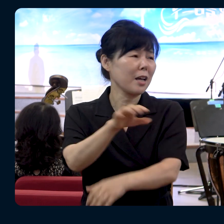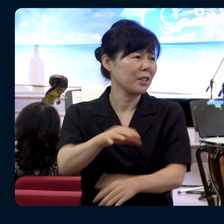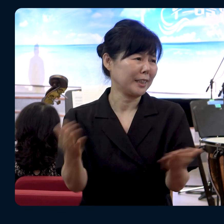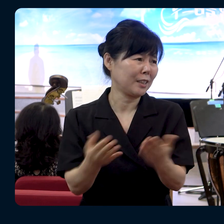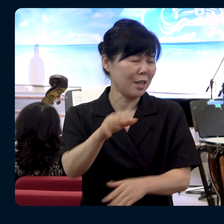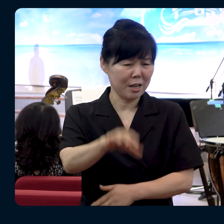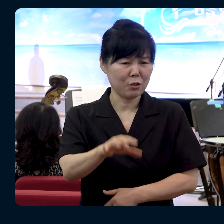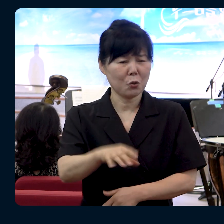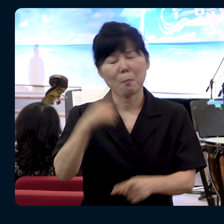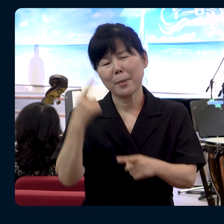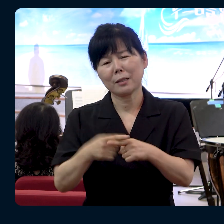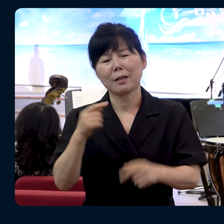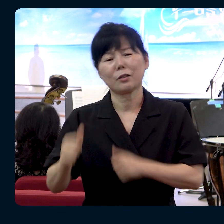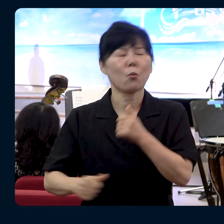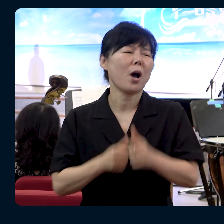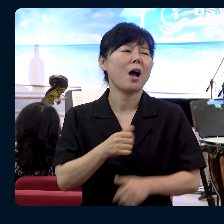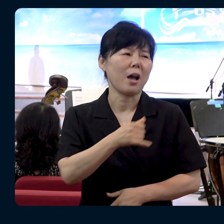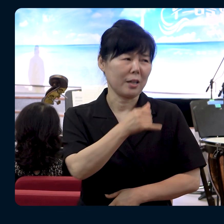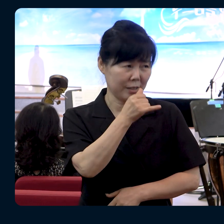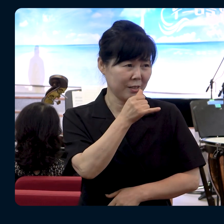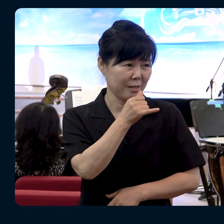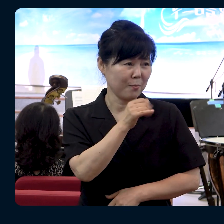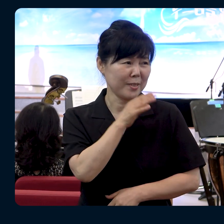번씩 올라올 때가 있죠.